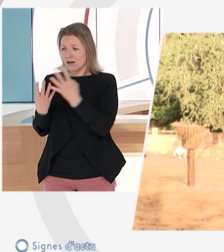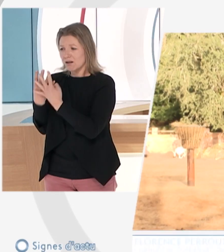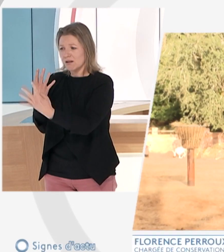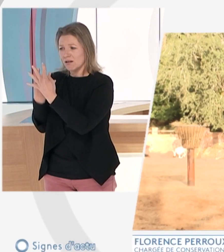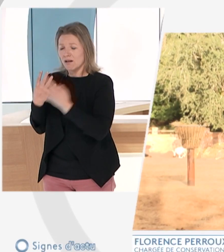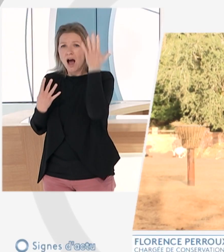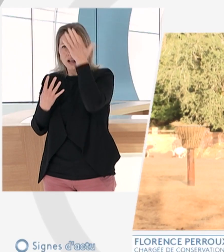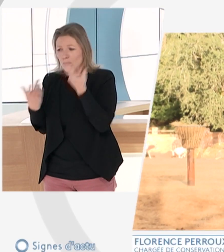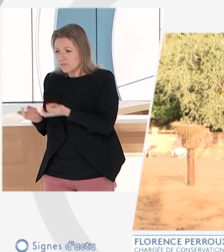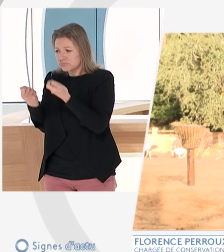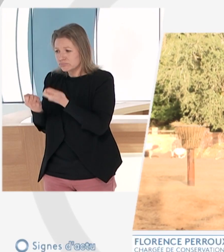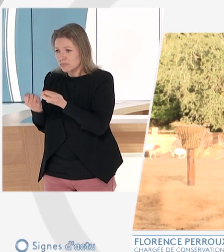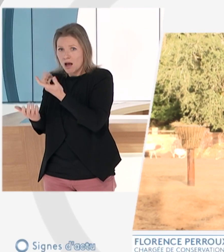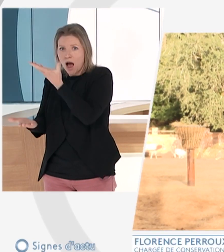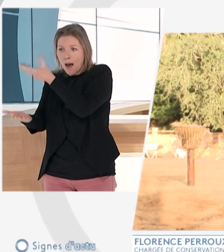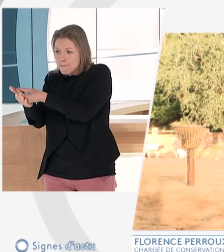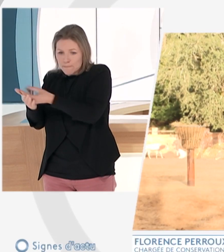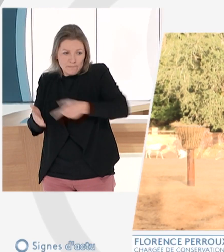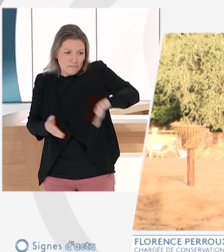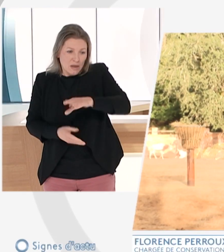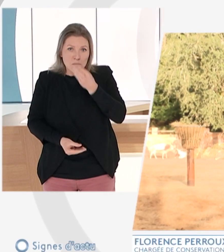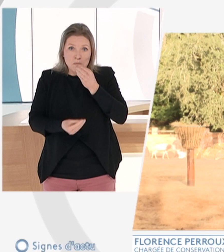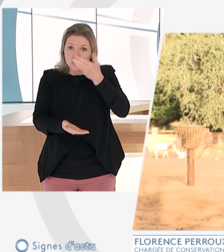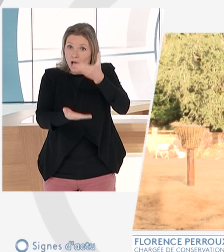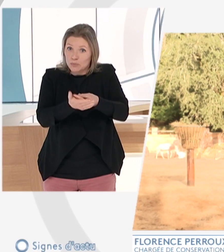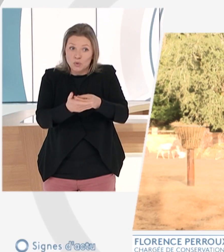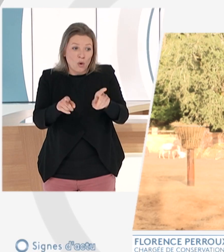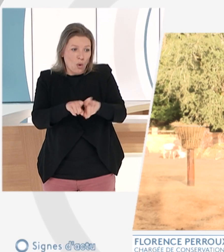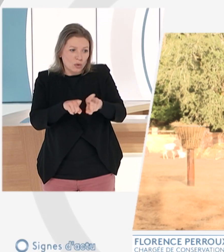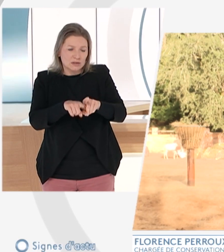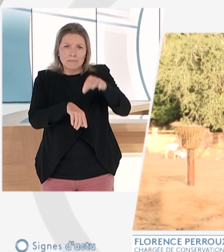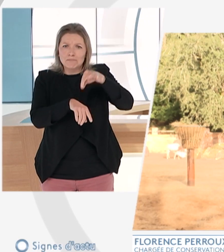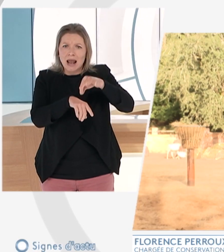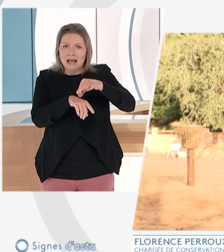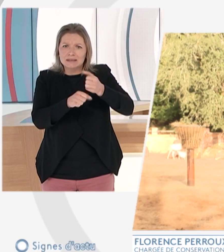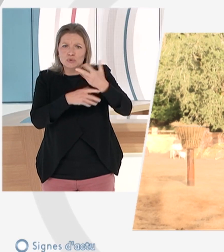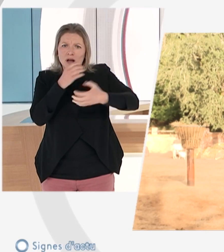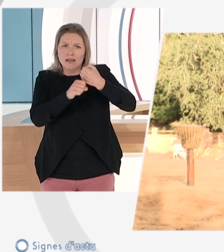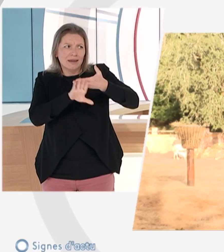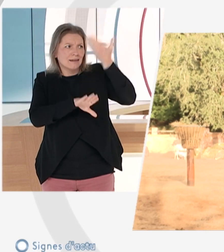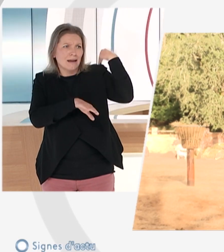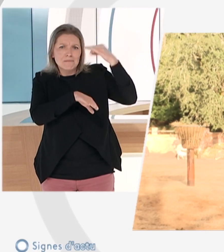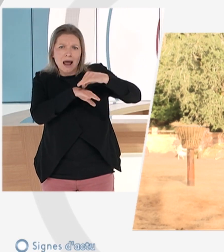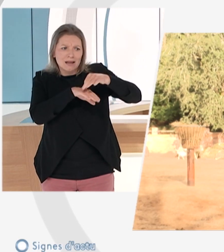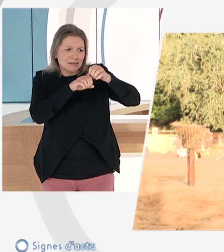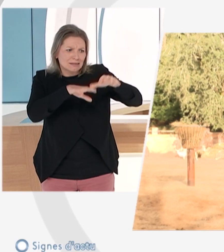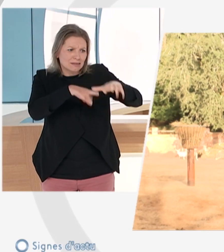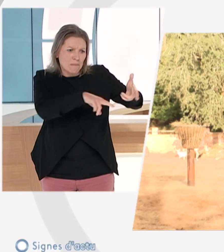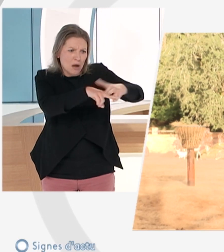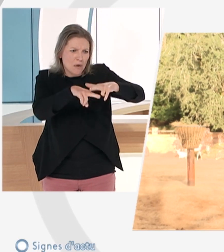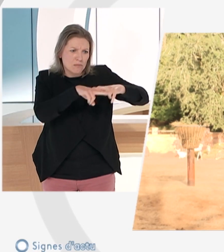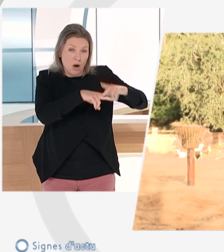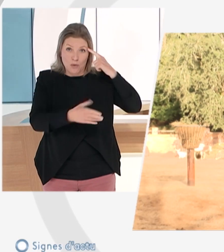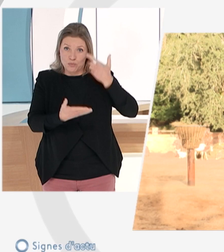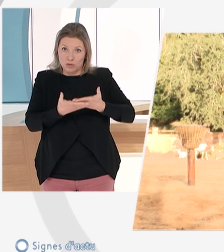compétition avec le bétail domestique. On a aussi des effectifs qui ont été décimés par une maladie, l'anthrax, il y a quelques années. Donc oui, c'est une espèce